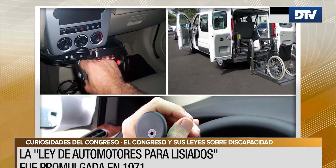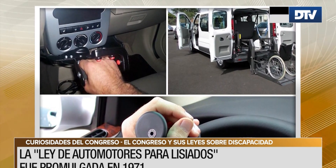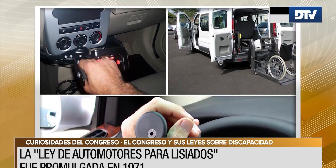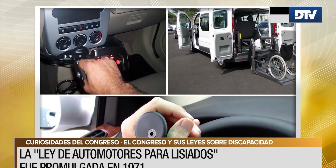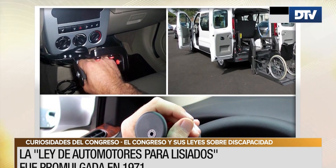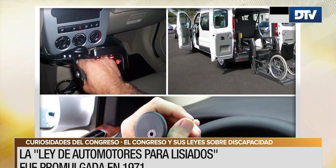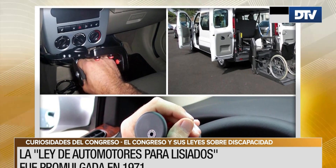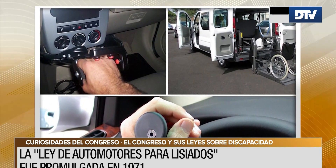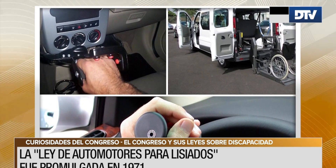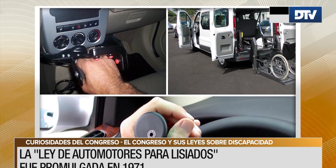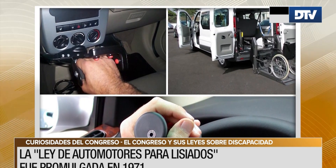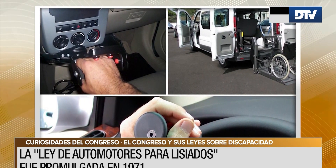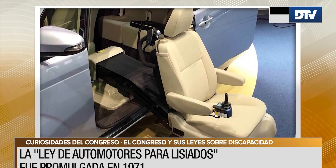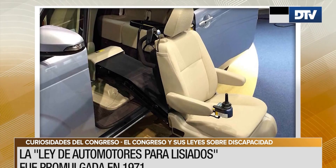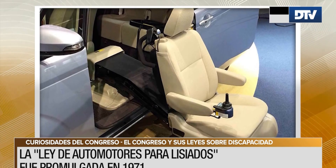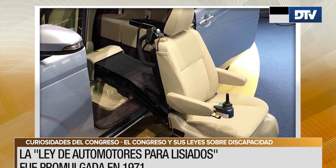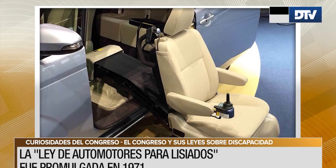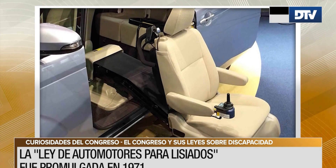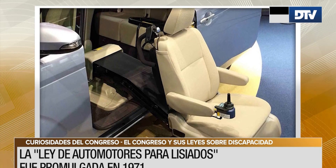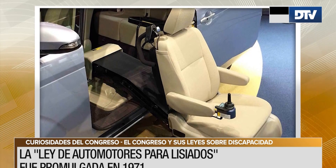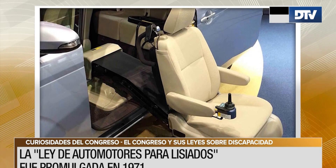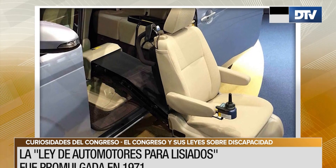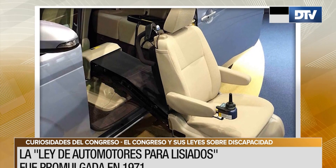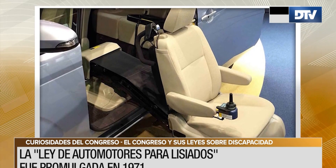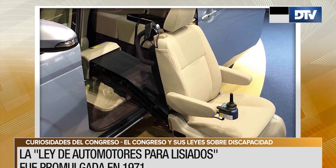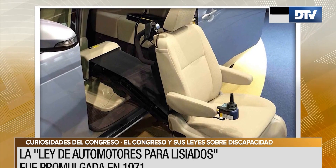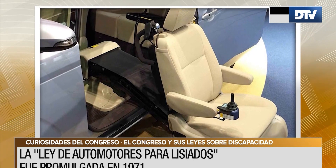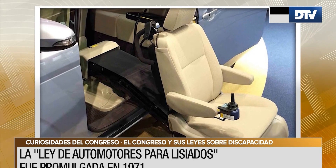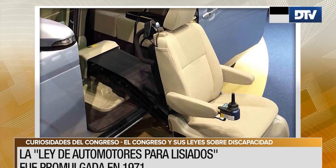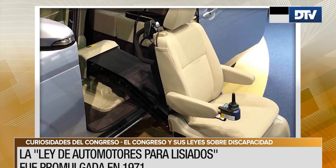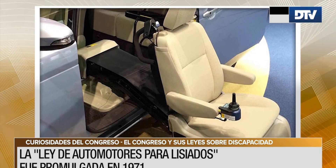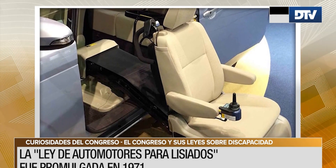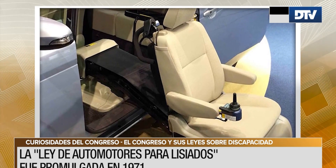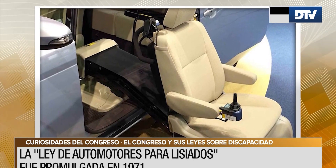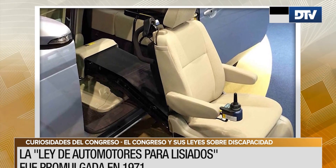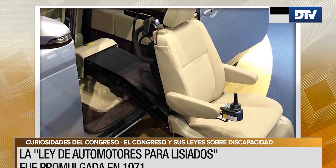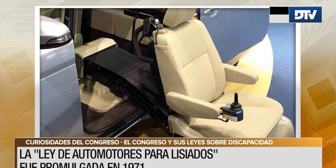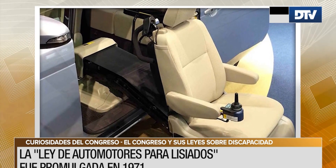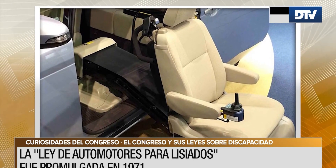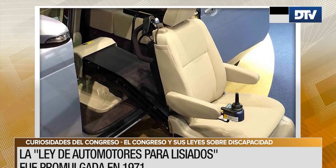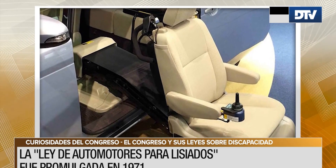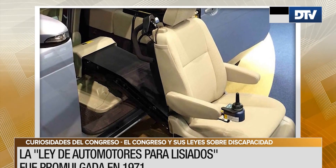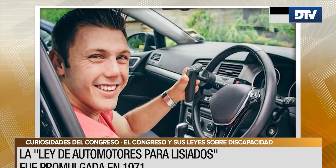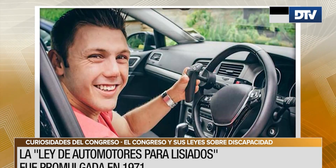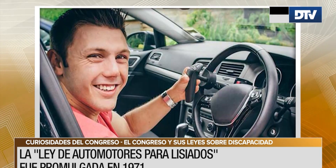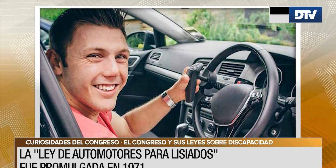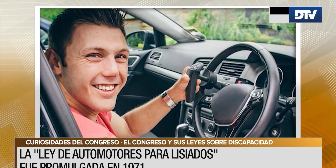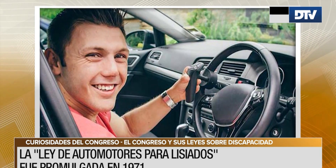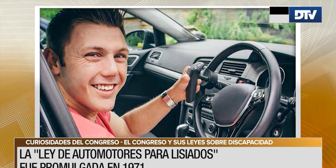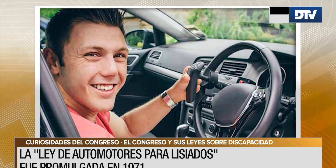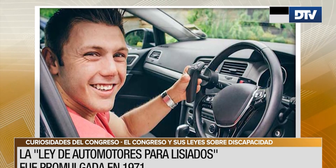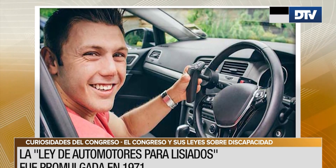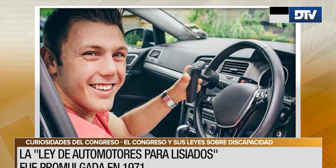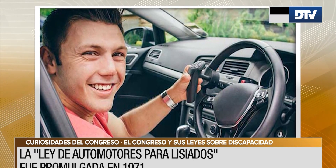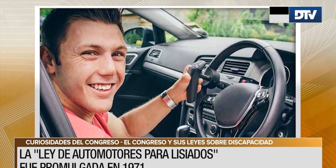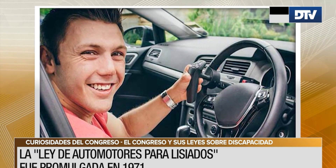Alejandro Agustín Lanusse y modificada en diferentes oportunidades. El objeto de esta ley fue facilitarles a las personas con